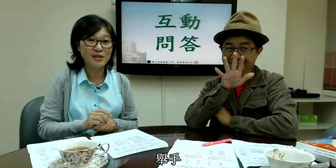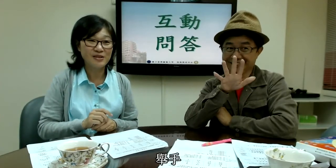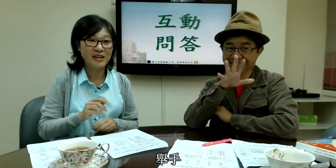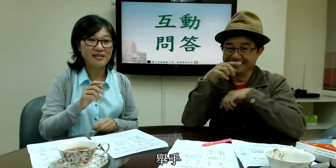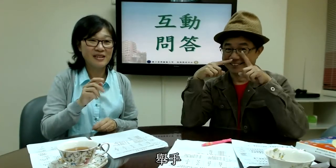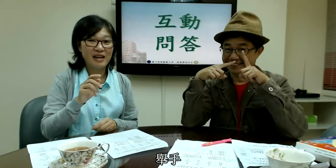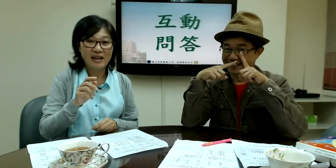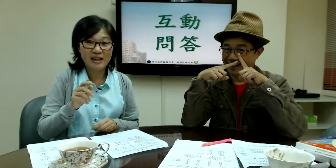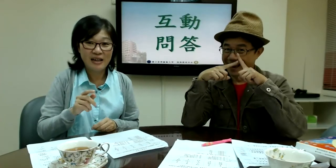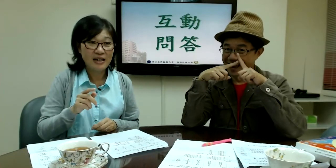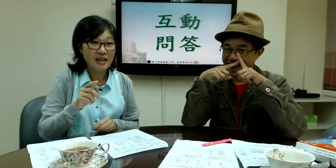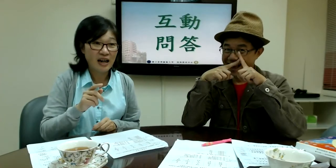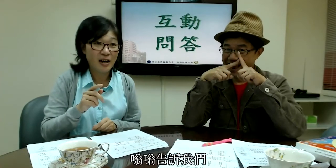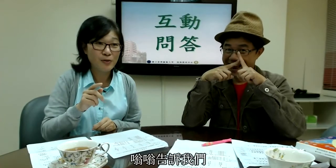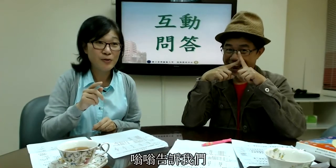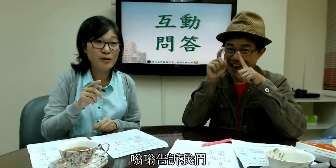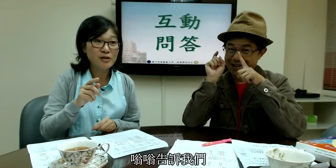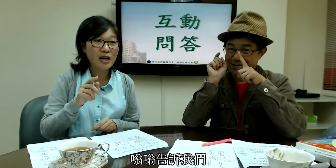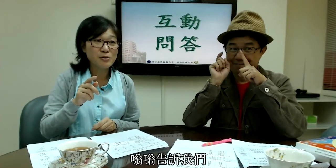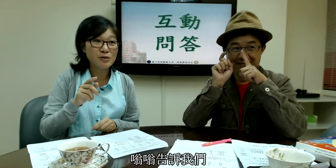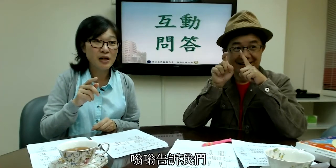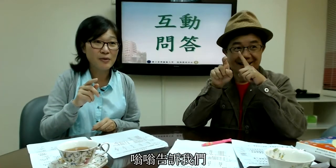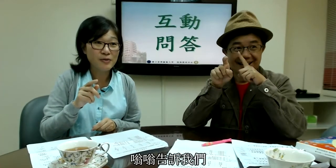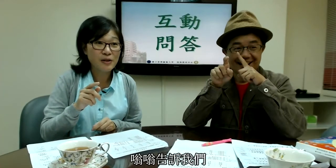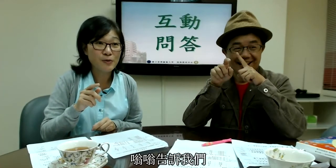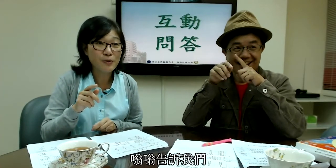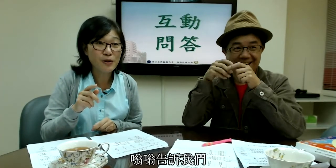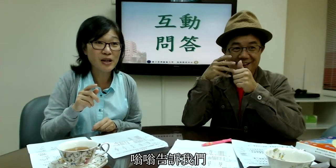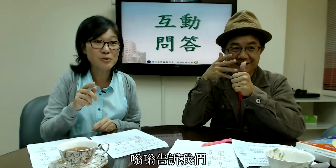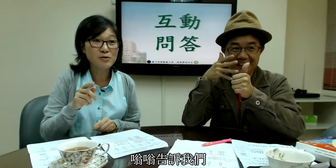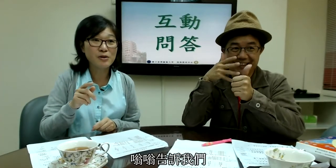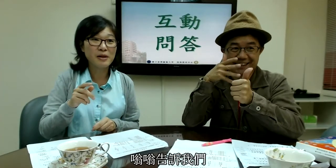哦。好，嗡嗡告诉我，嗡嗡告诉我们，